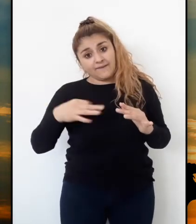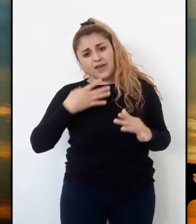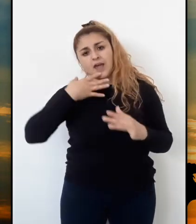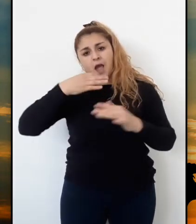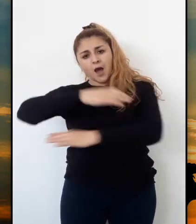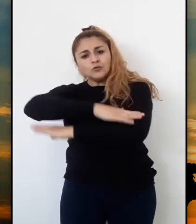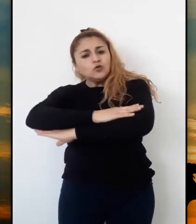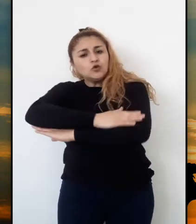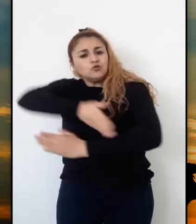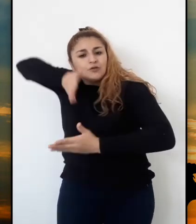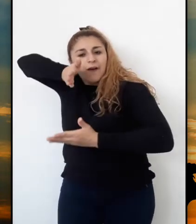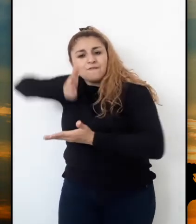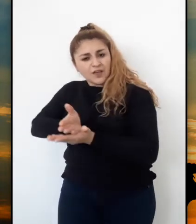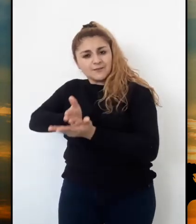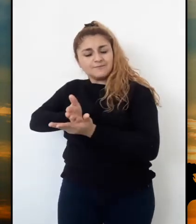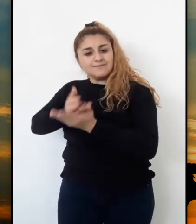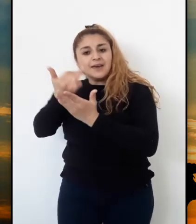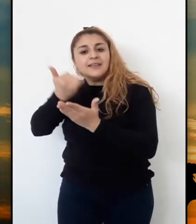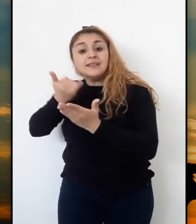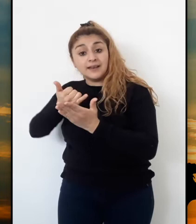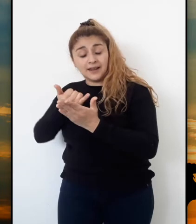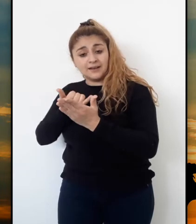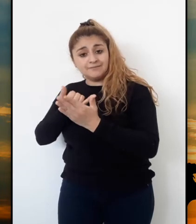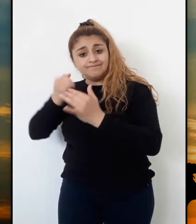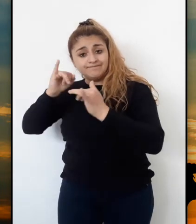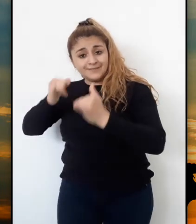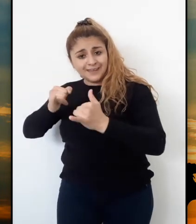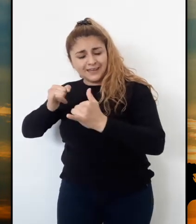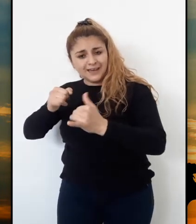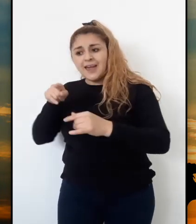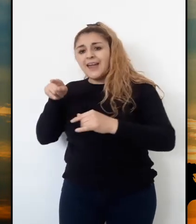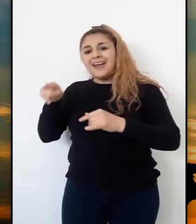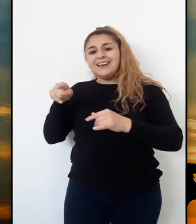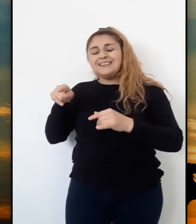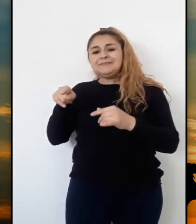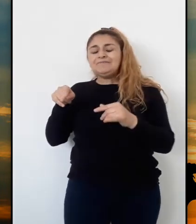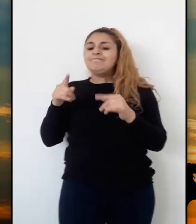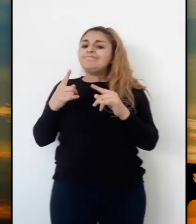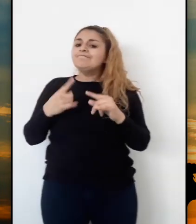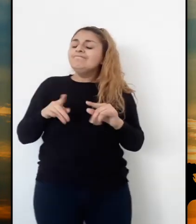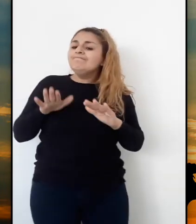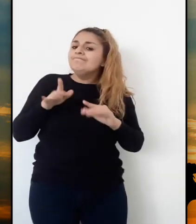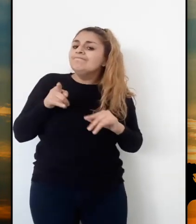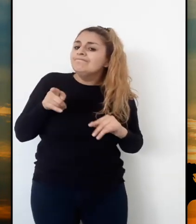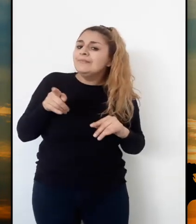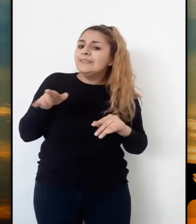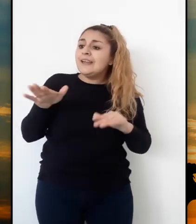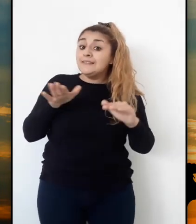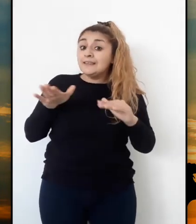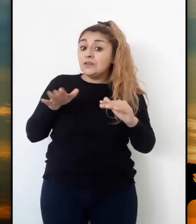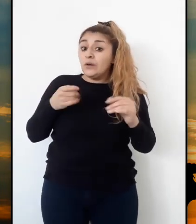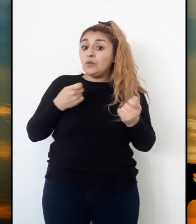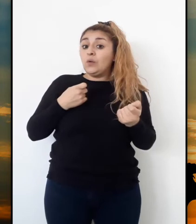está sucediendo hoy. Pour sauver la vie à un peuple nombreux. Para salvar la vida a